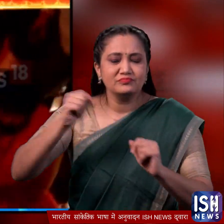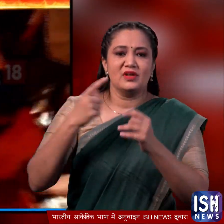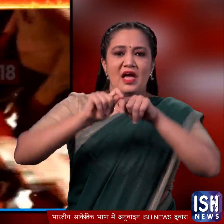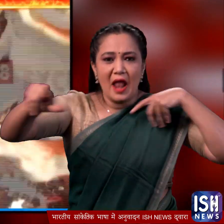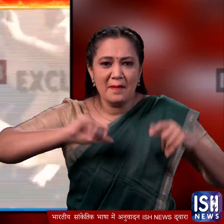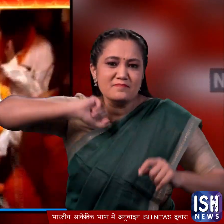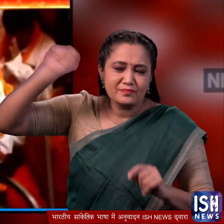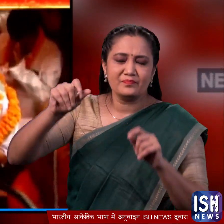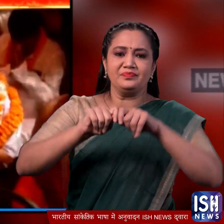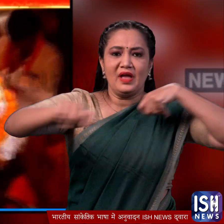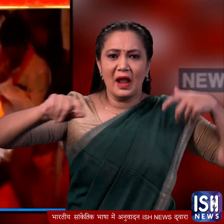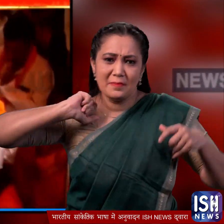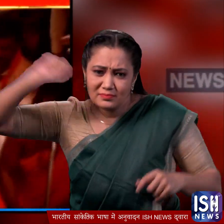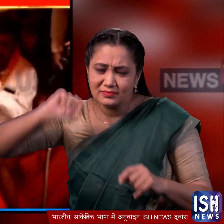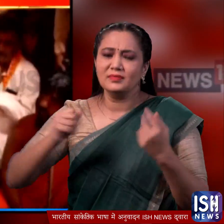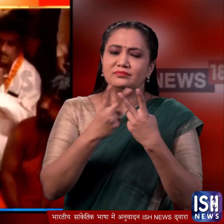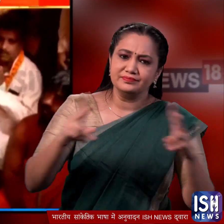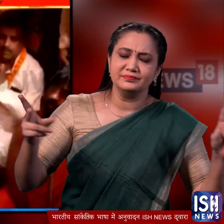के नारे लगाते रहे,